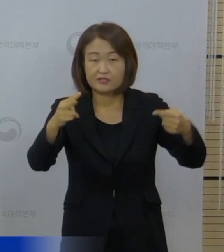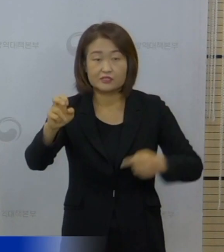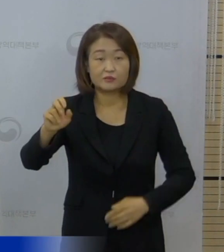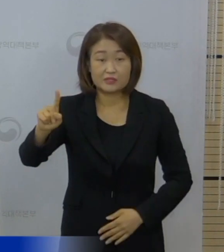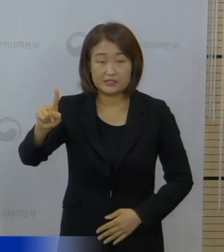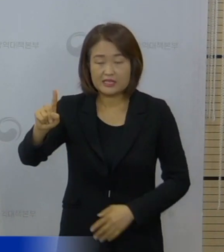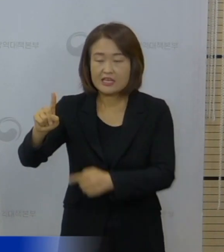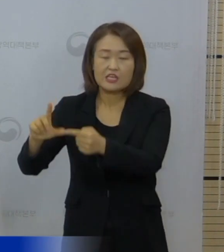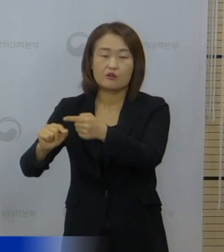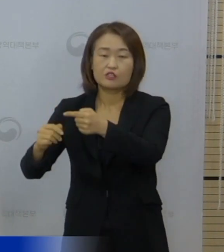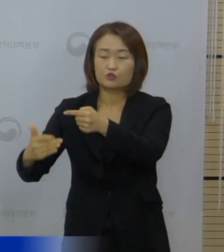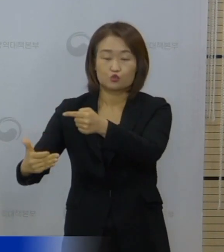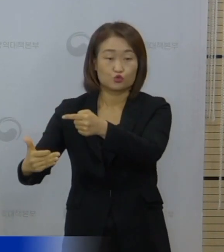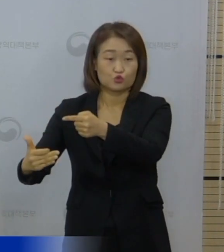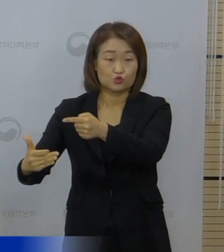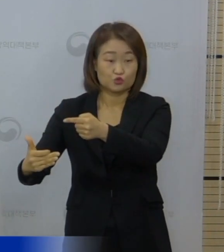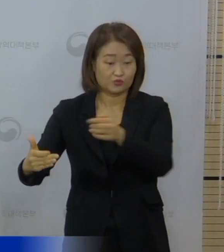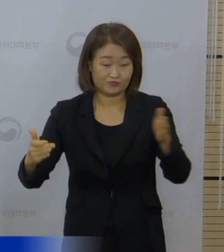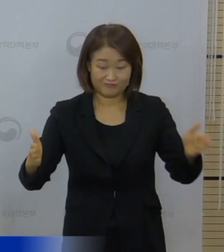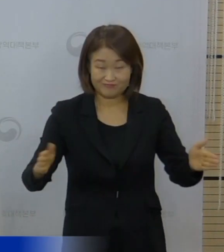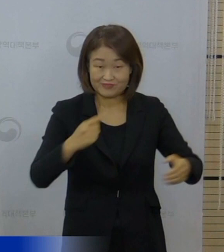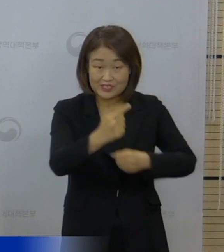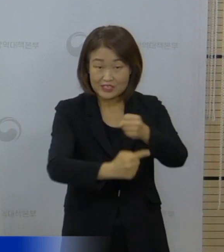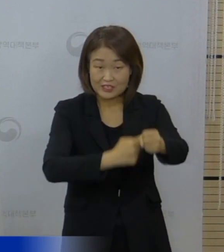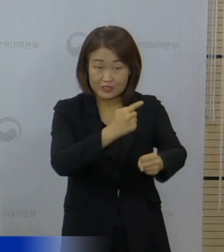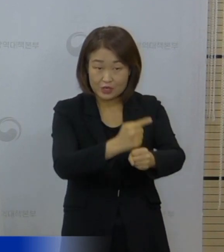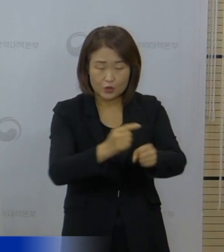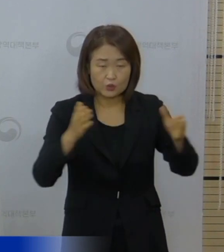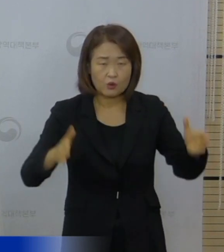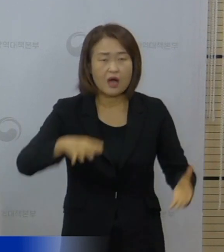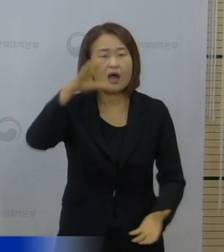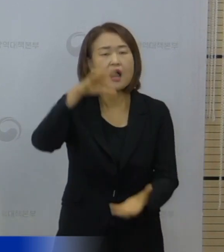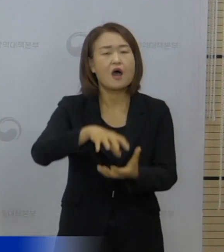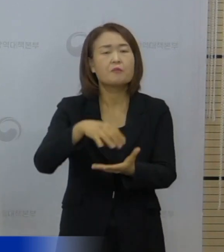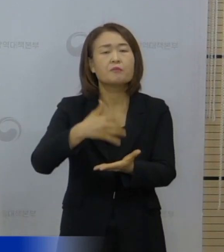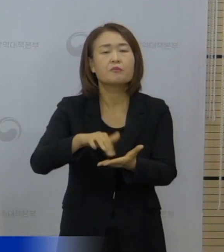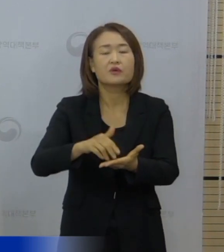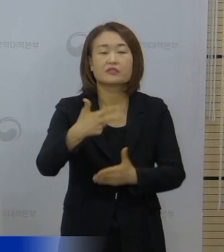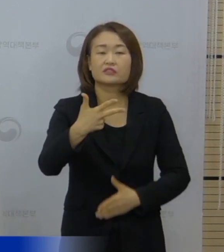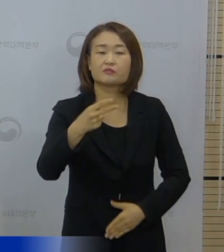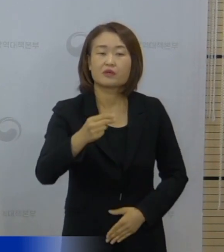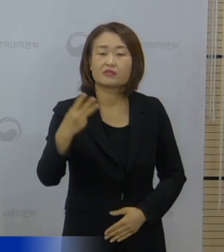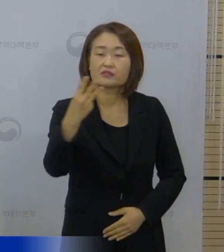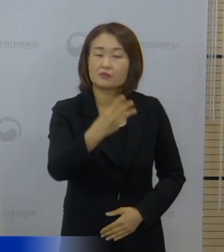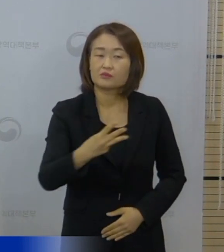2021년 1월 19일까지 1년간 누적 확진자 수는 총 7만